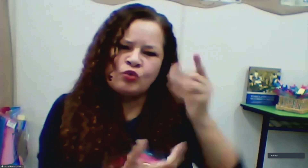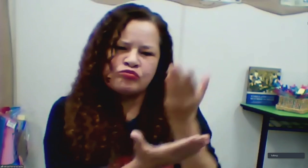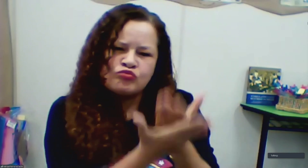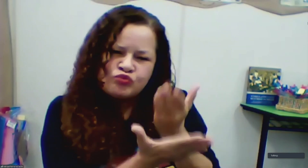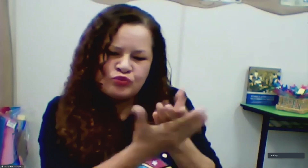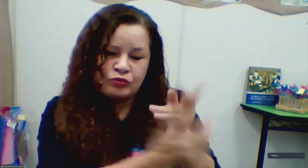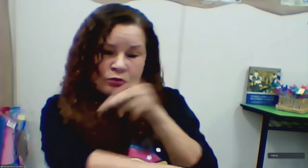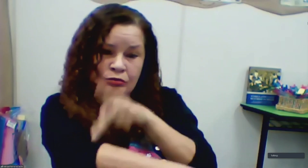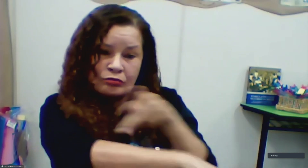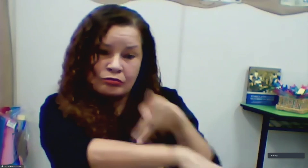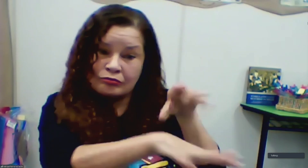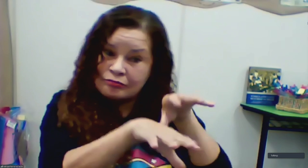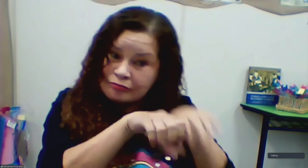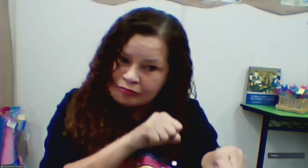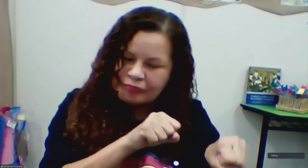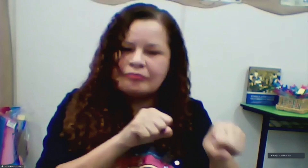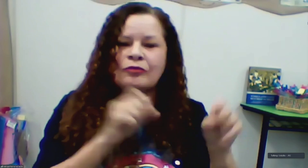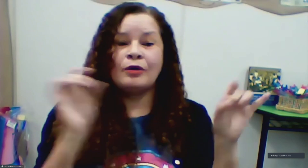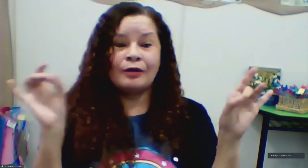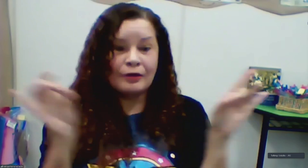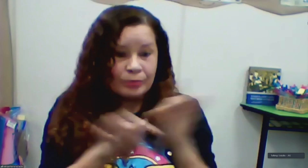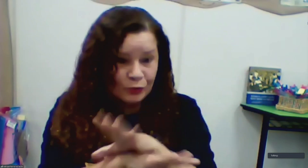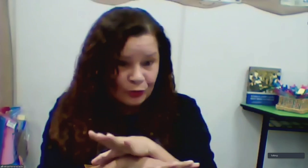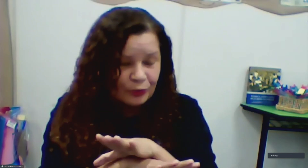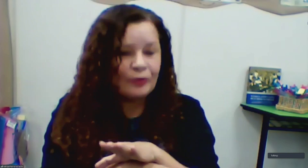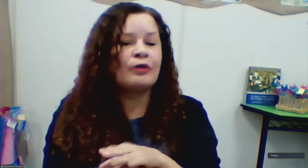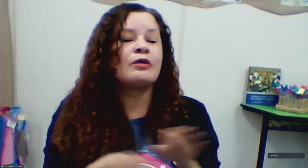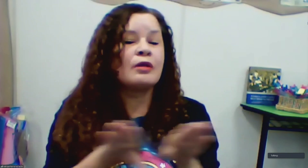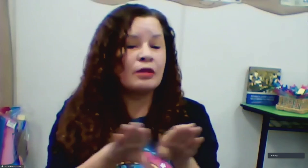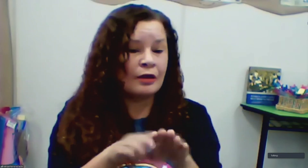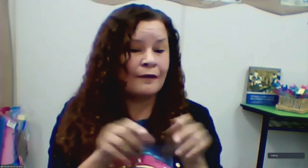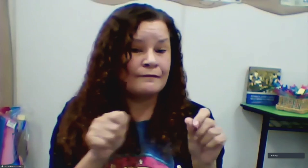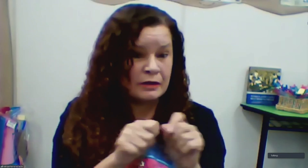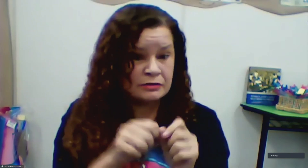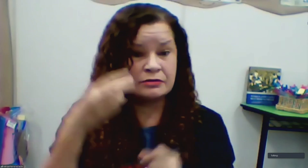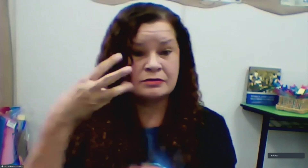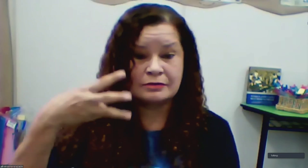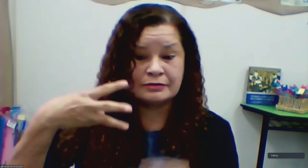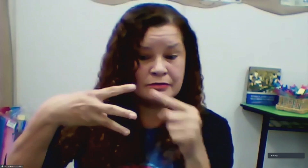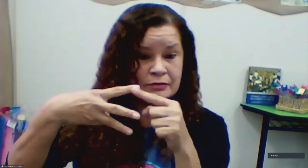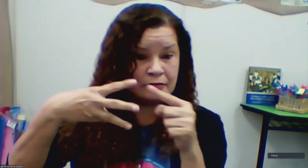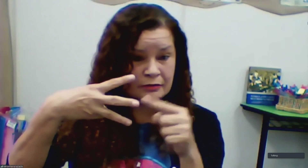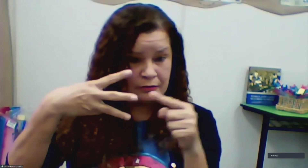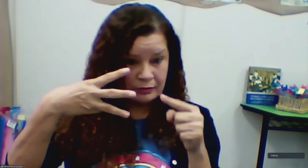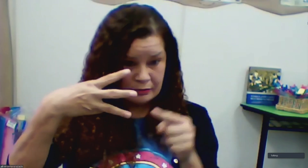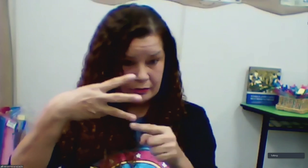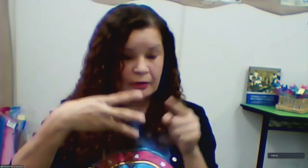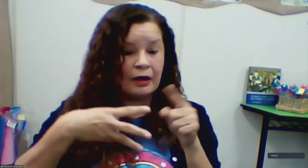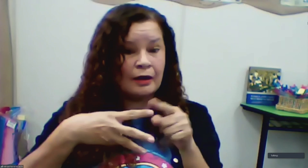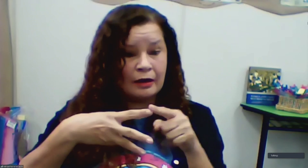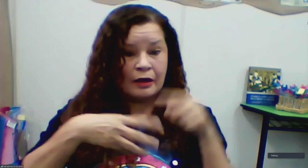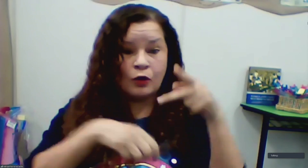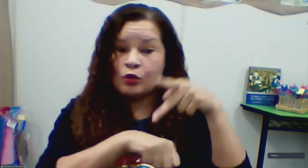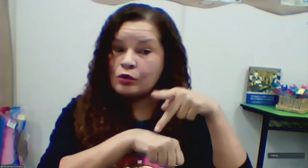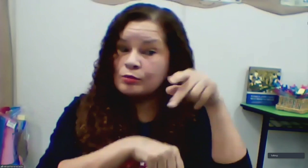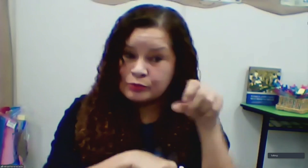Também eu fiz três estudos. Após a educação especial de surdos, sou